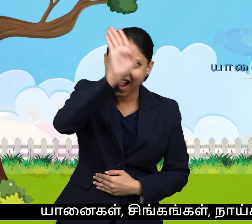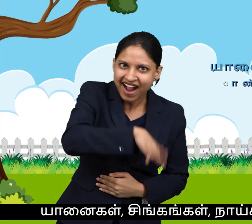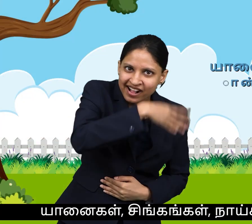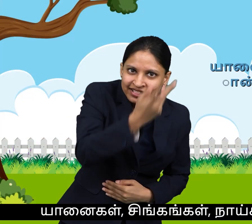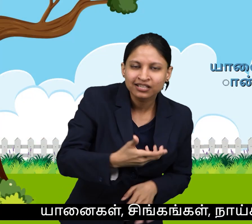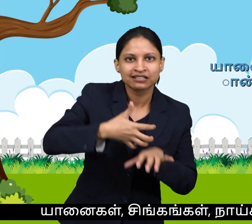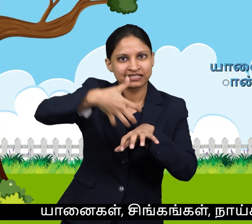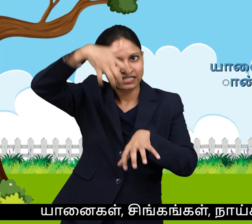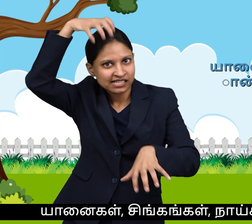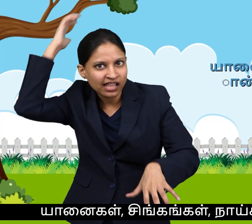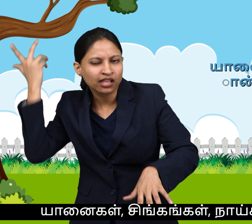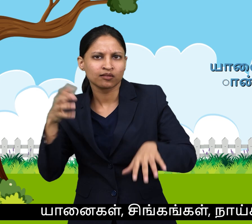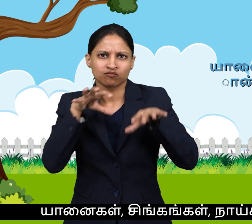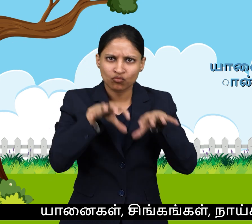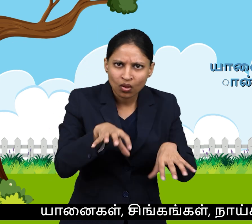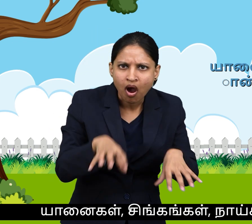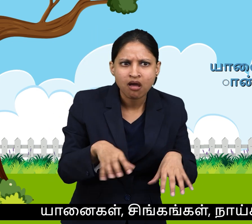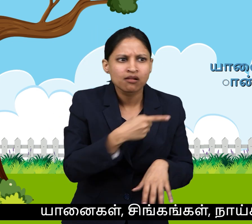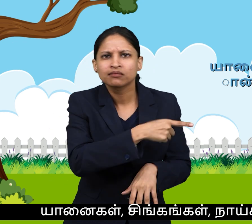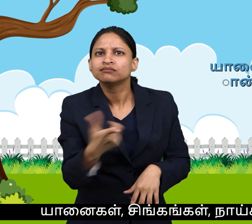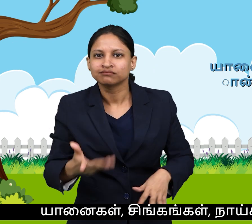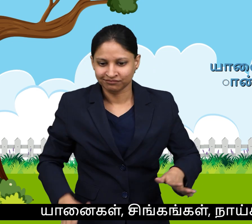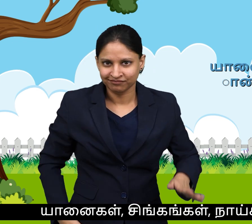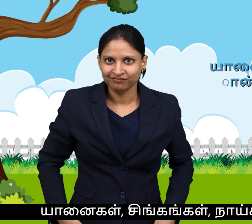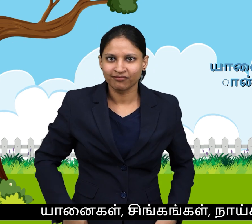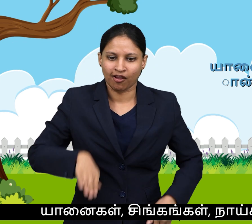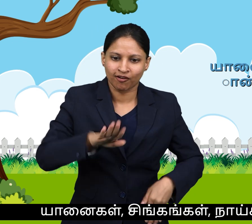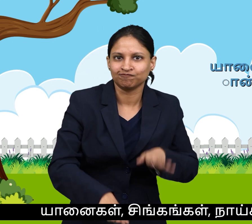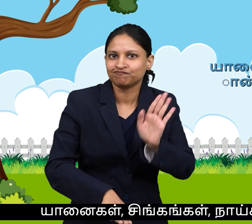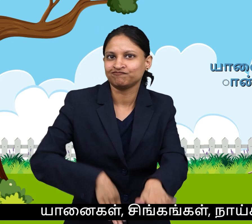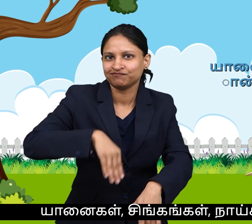யானைகள், சிங்கங்கள், நாய்கள் போன்றவை 4 கால்களில் நடக்கின்றன.